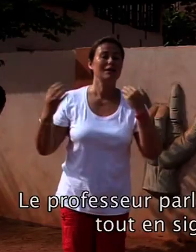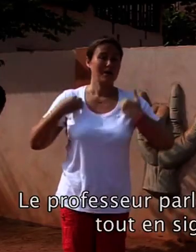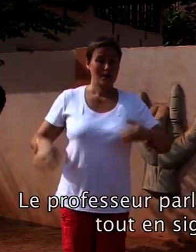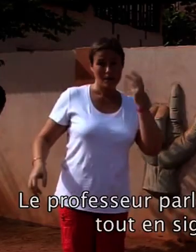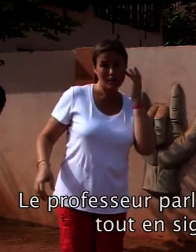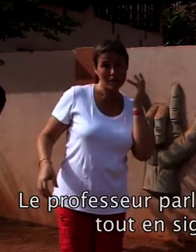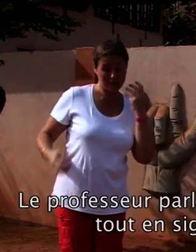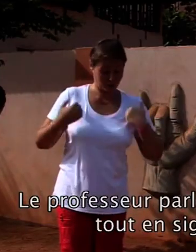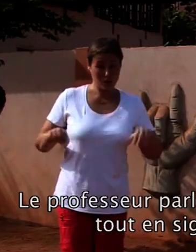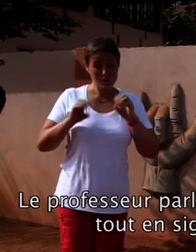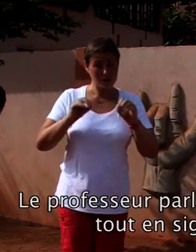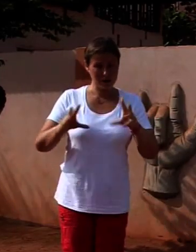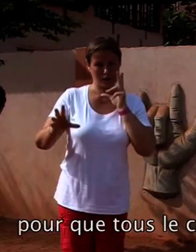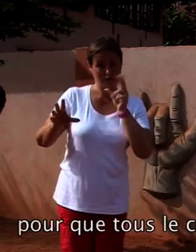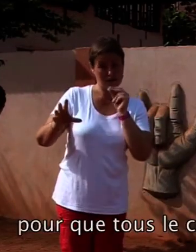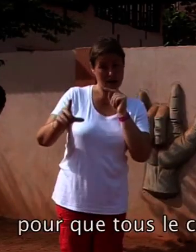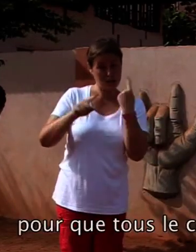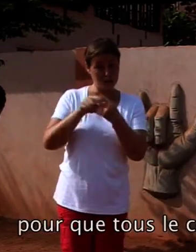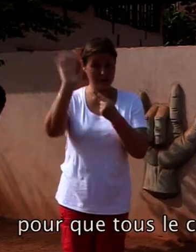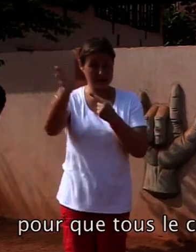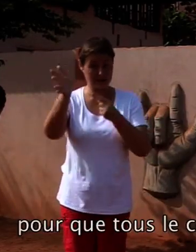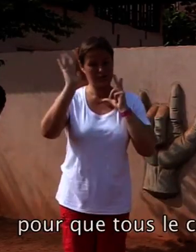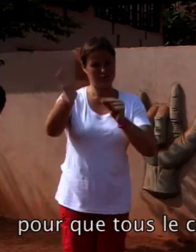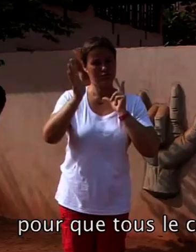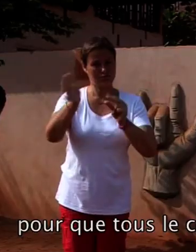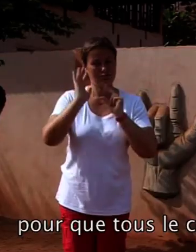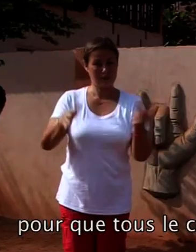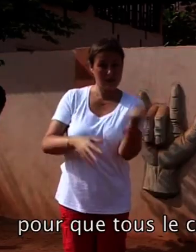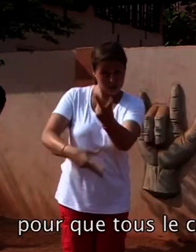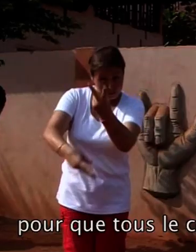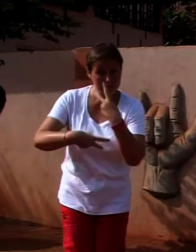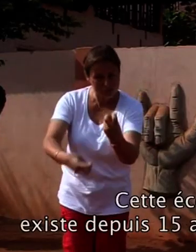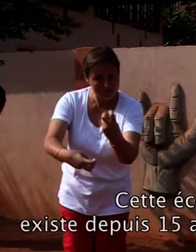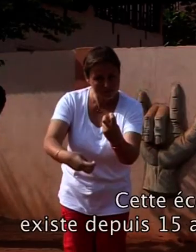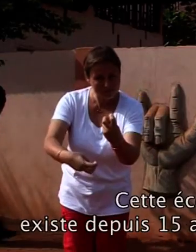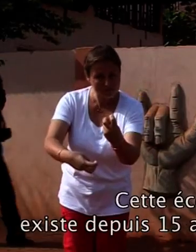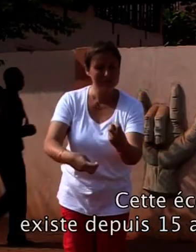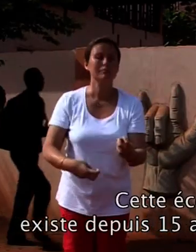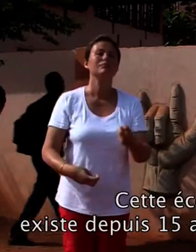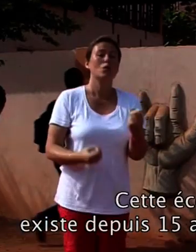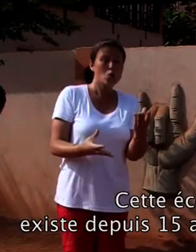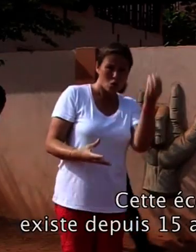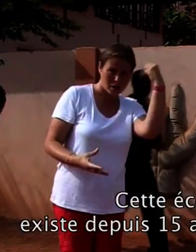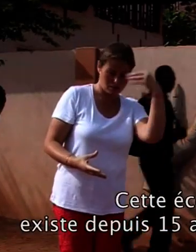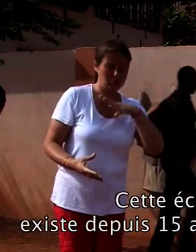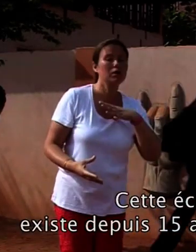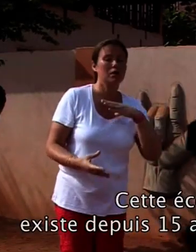français tout en signant pour se faire comprendre de tous. Cette école existe depuis 15